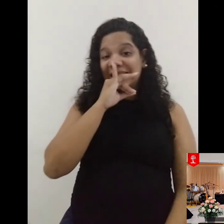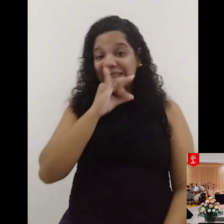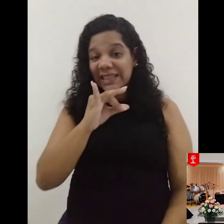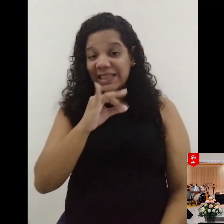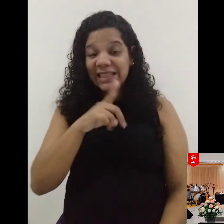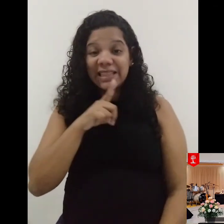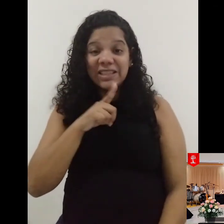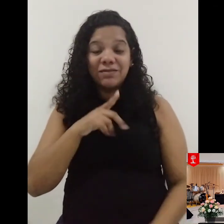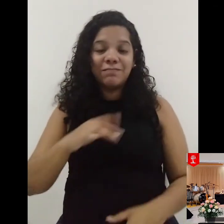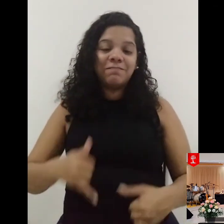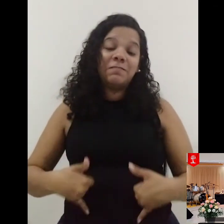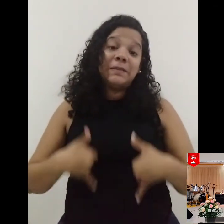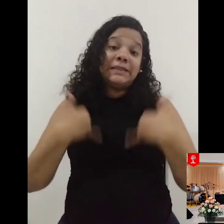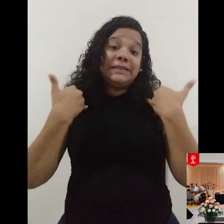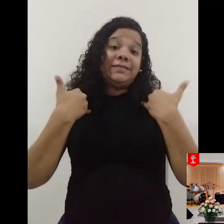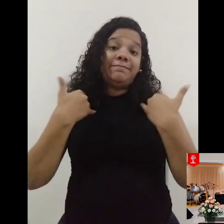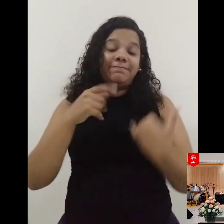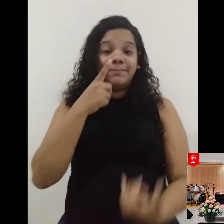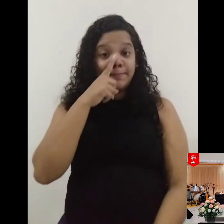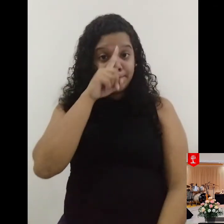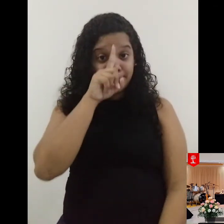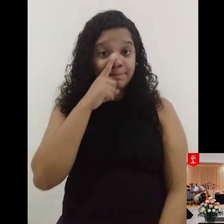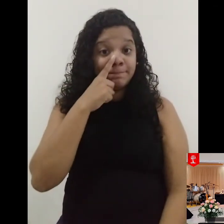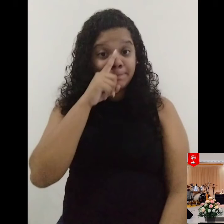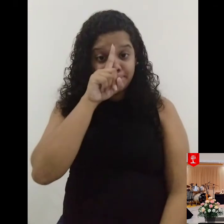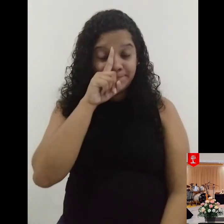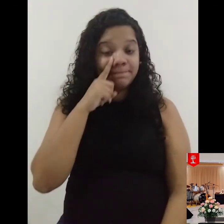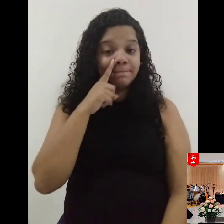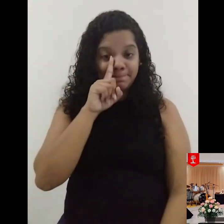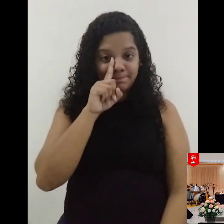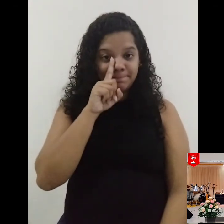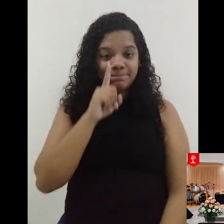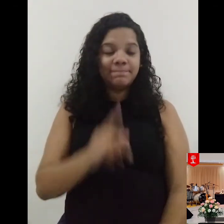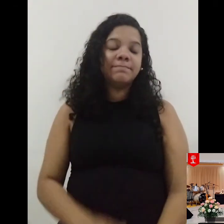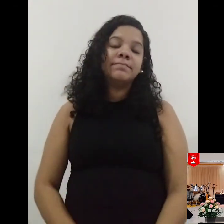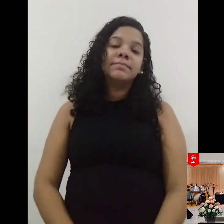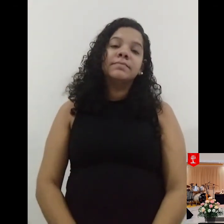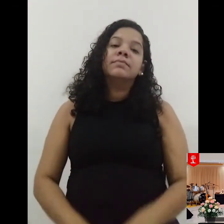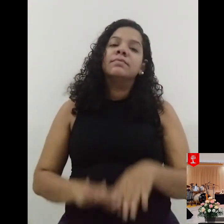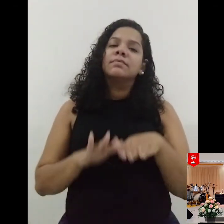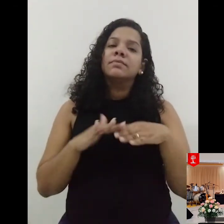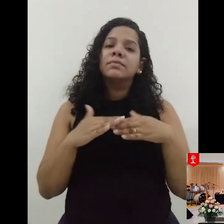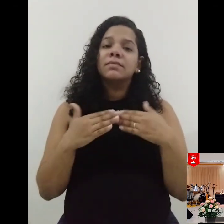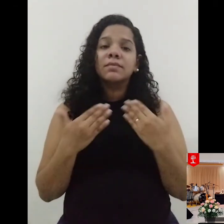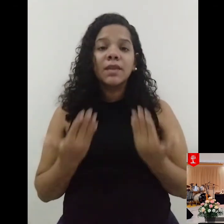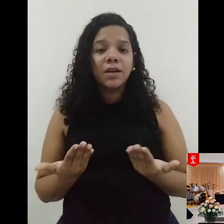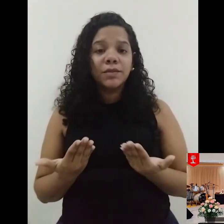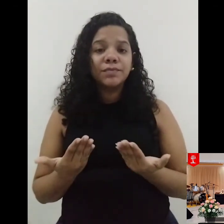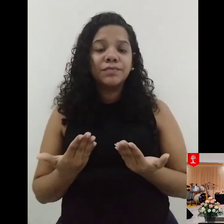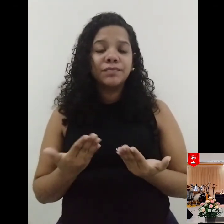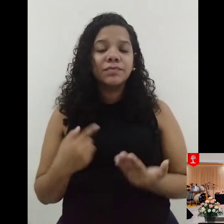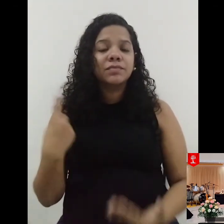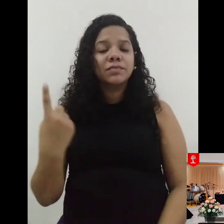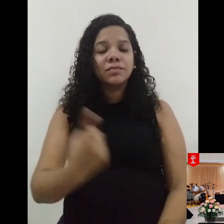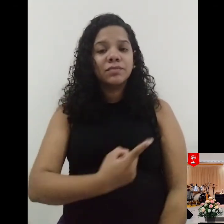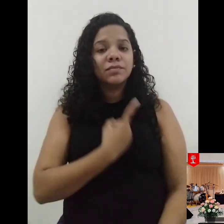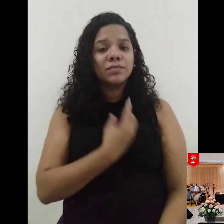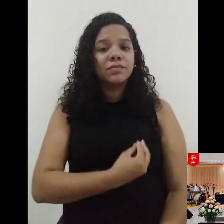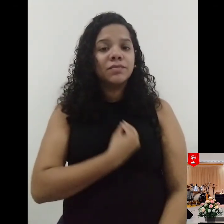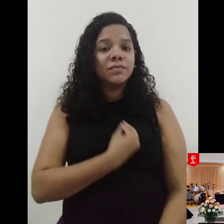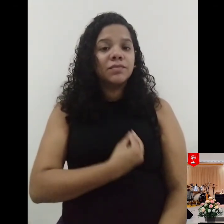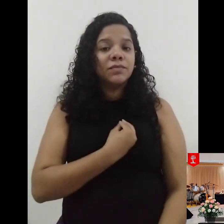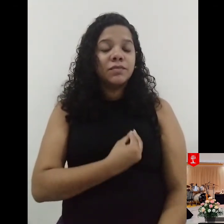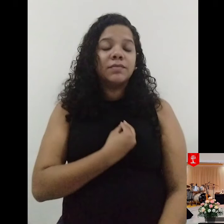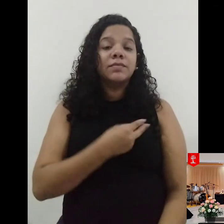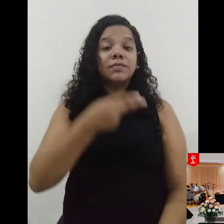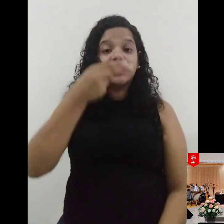Quando comparamos a nossa vida com aqueles que nós consideramos menos espirituais,